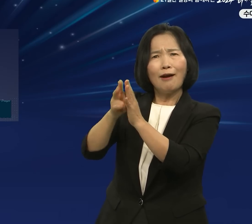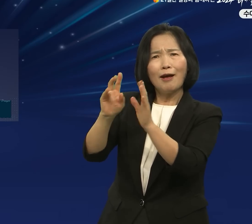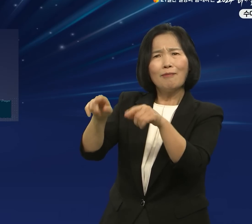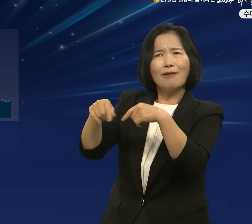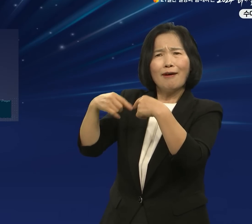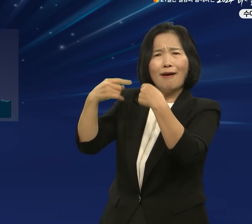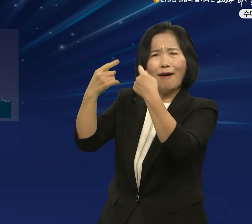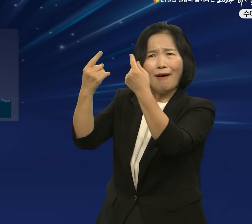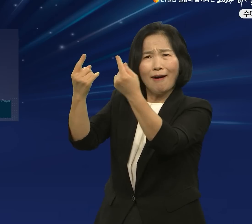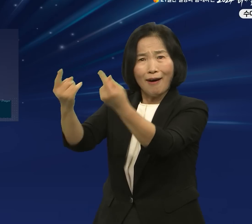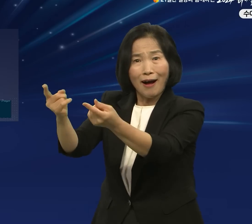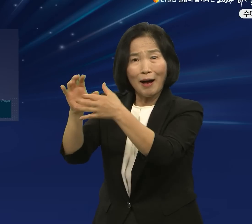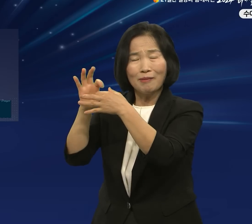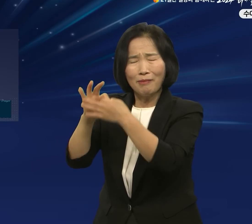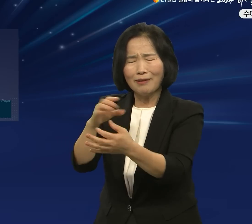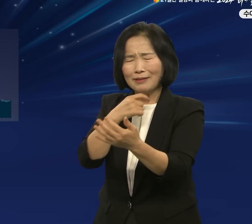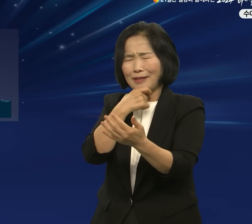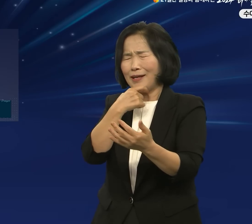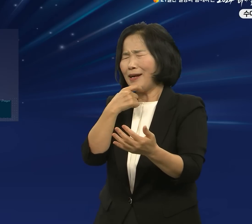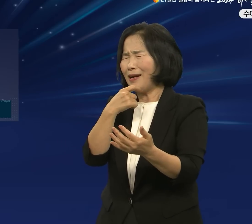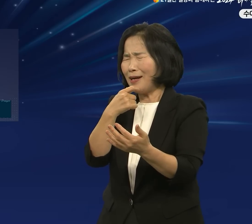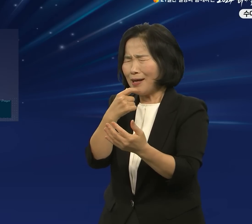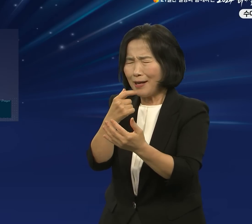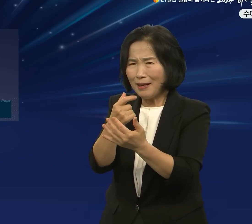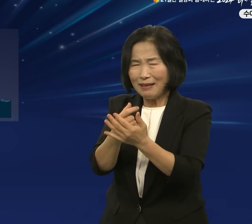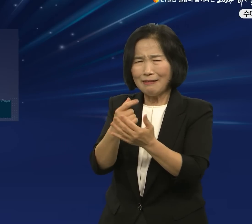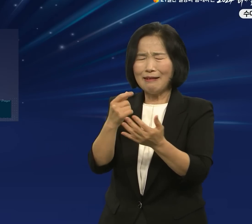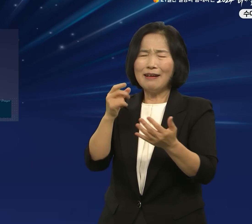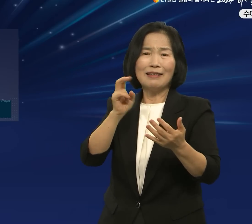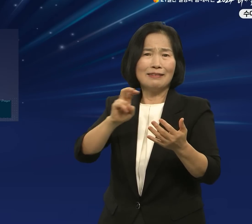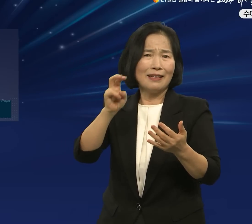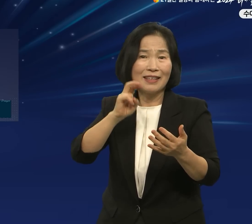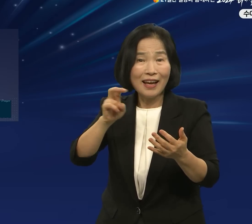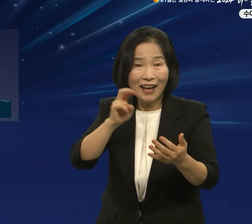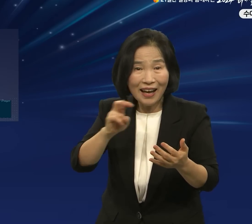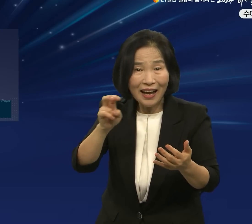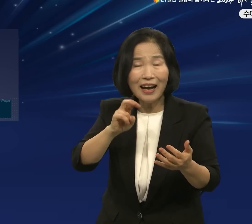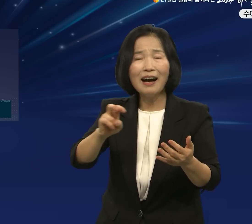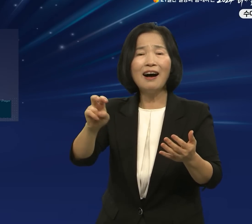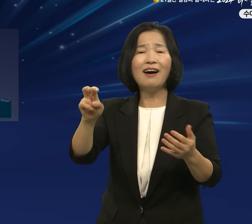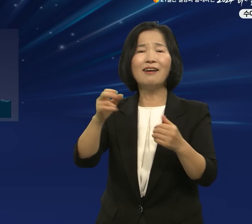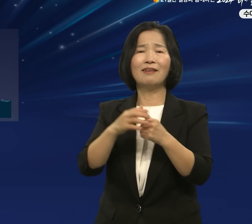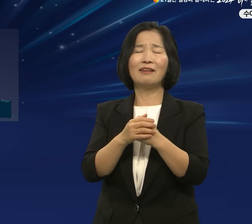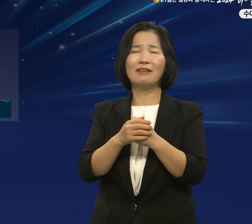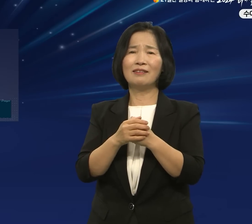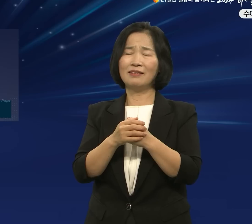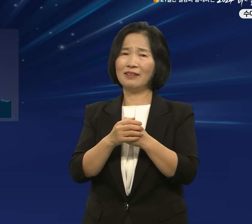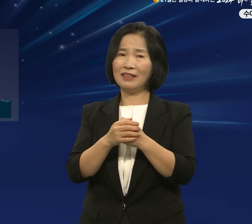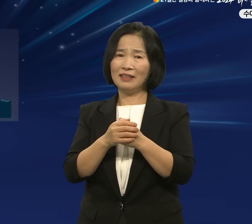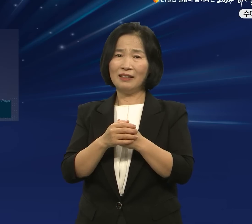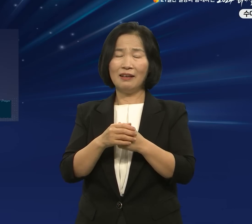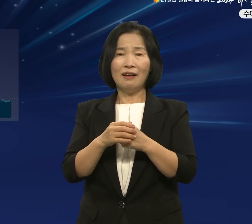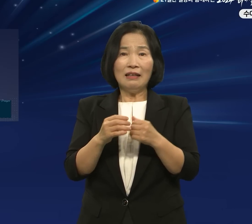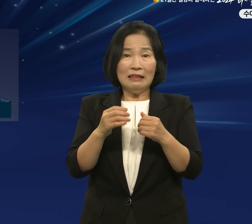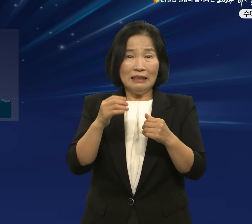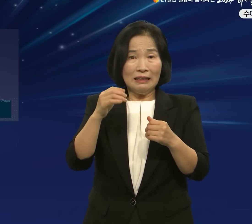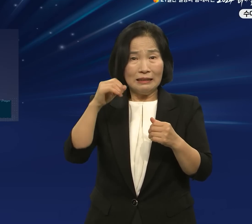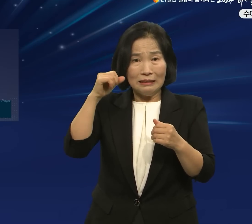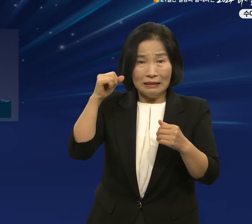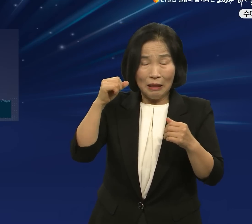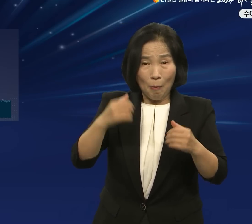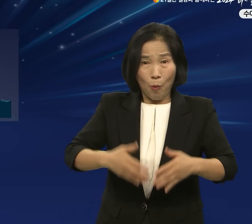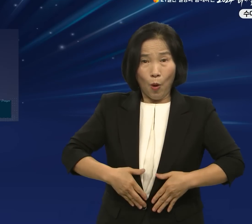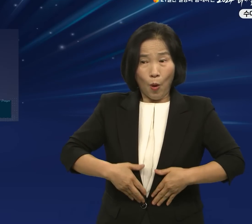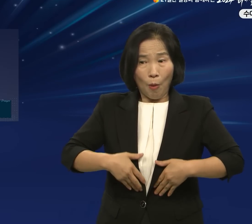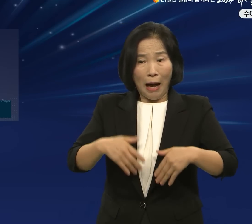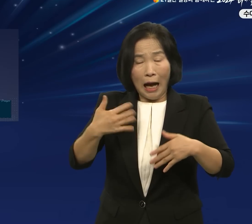그런 감격의 찬양입니다. 이른 봄 아직 물이 차가운데 곡식창고에서 씨앗을